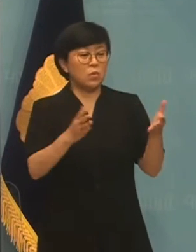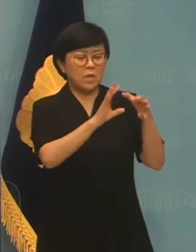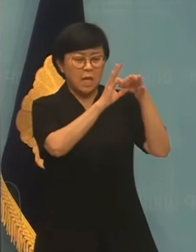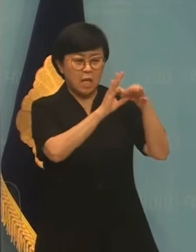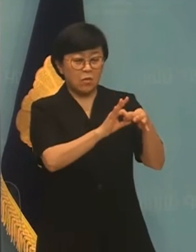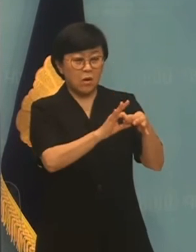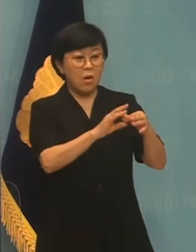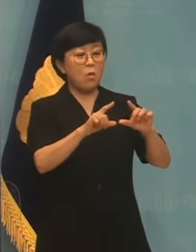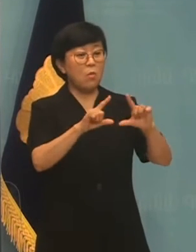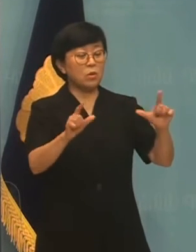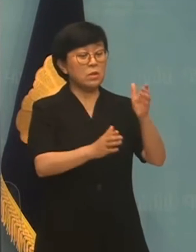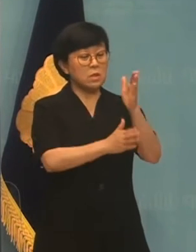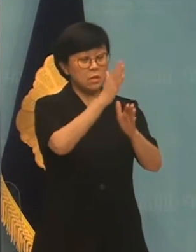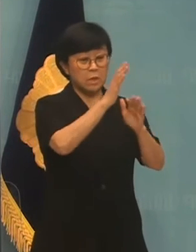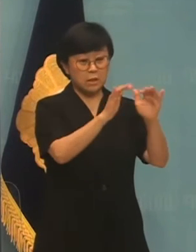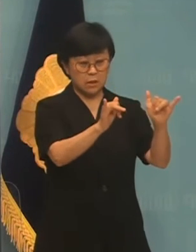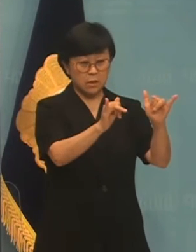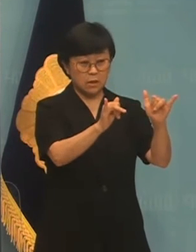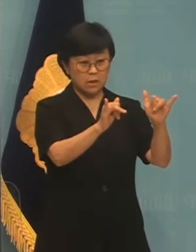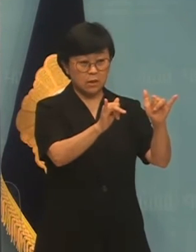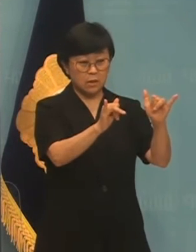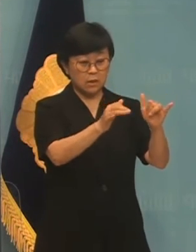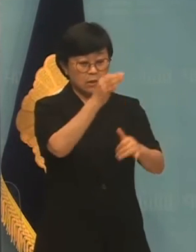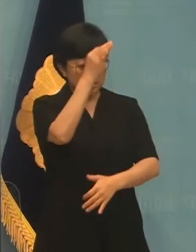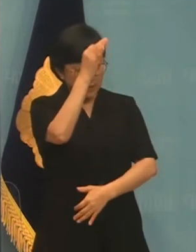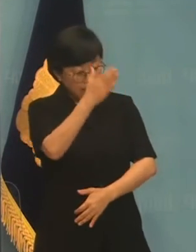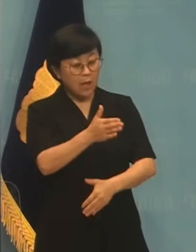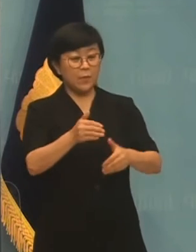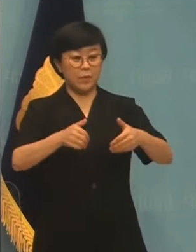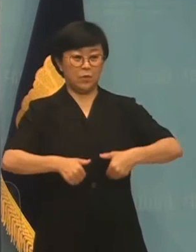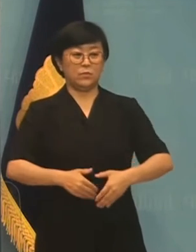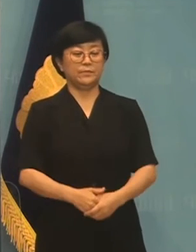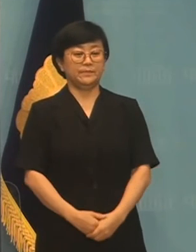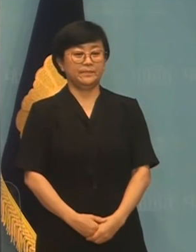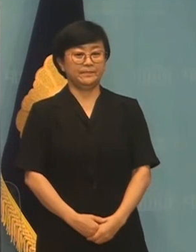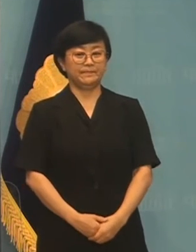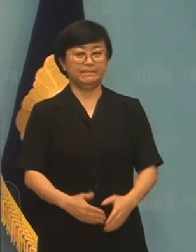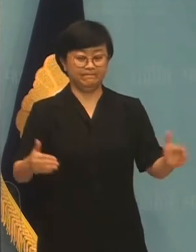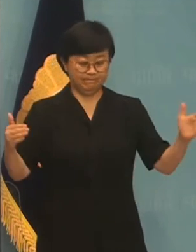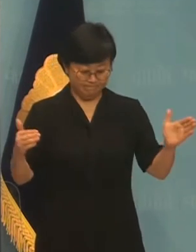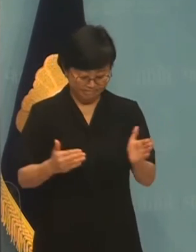이어가는 보통 시민들에게 사과가 있어야 할 것입니다. 이상입니다.